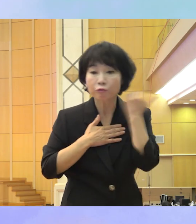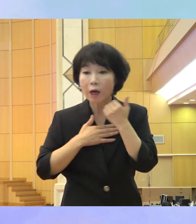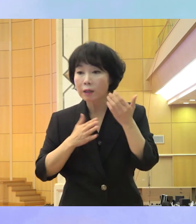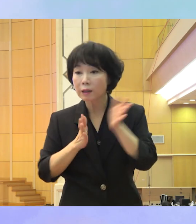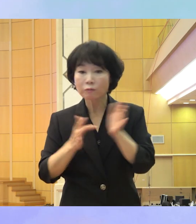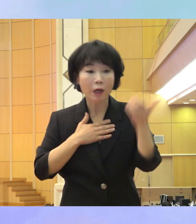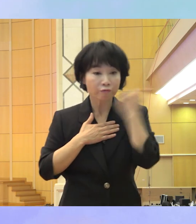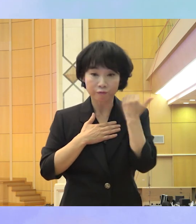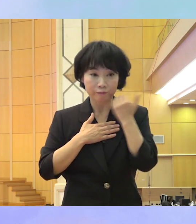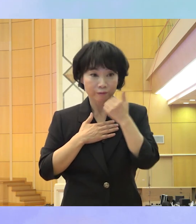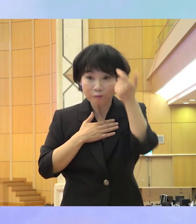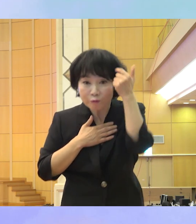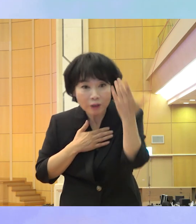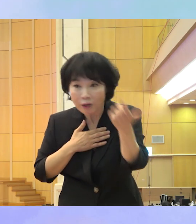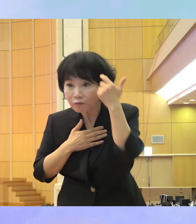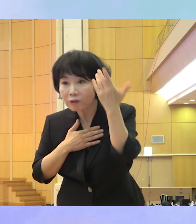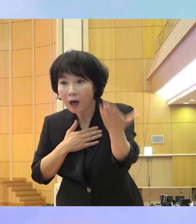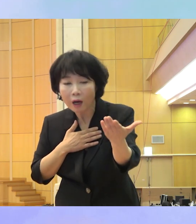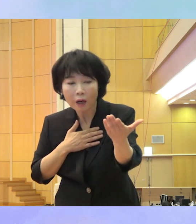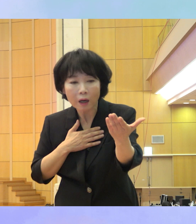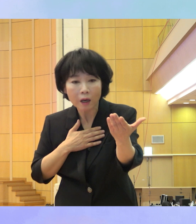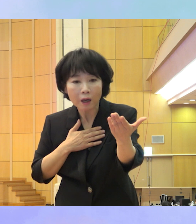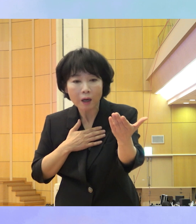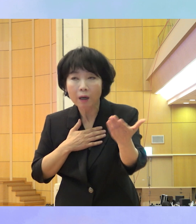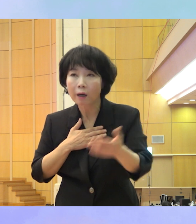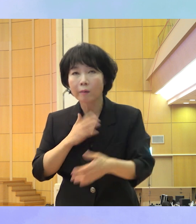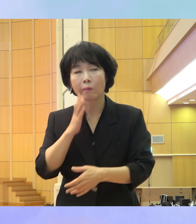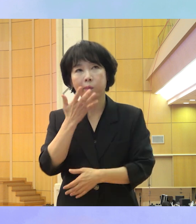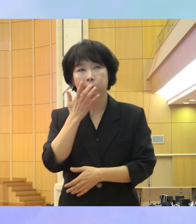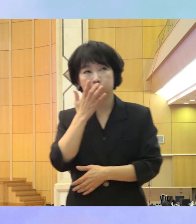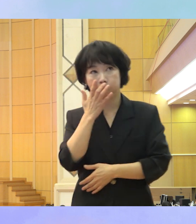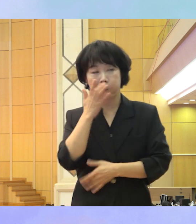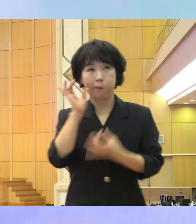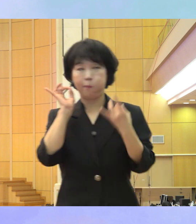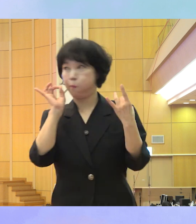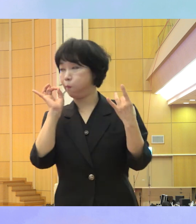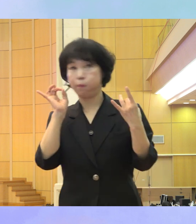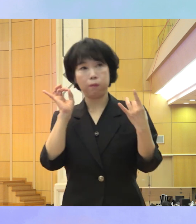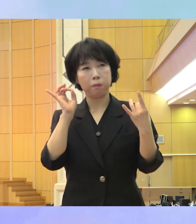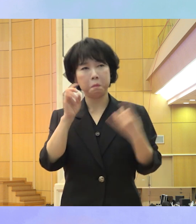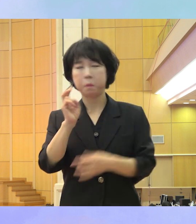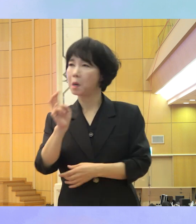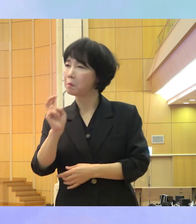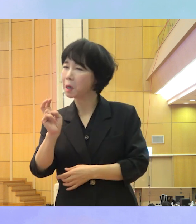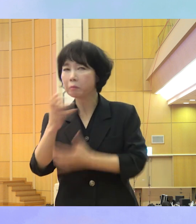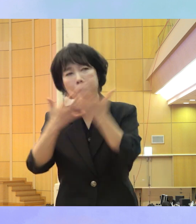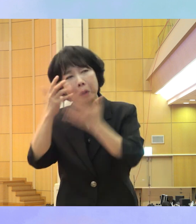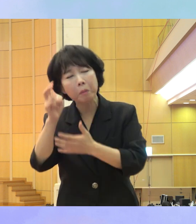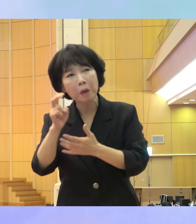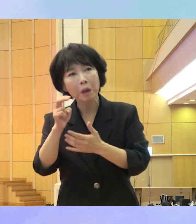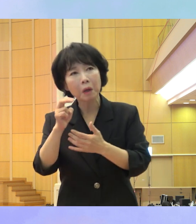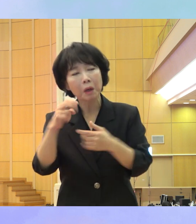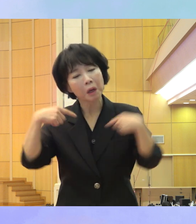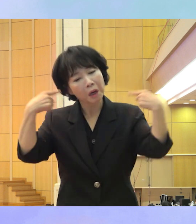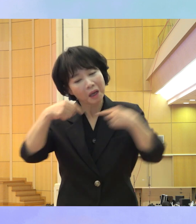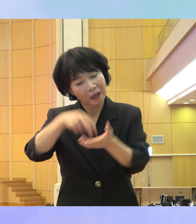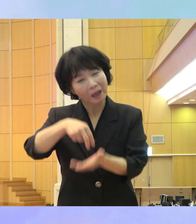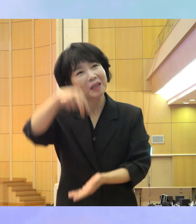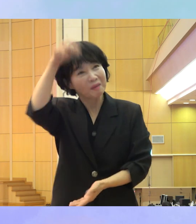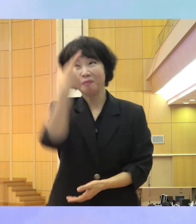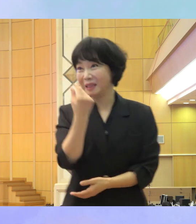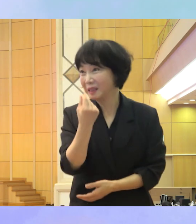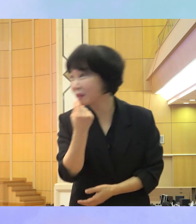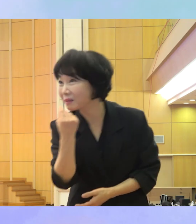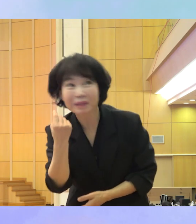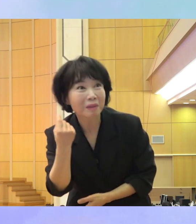아느냐. 사람들은 말하기를 예수님을 가리켜서 세례 요한, 에레미야, 엘리야, 아니면